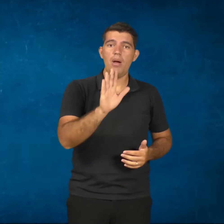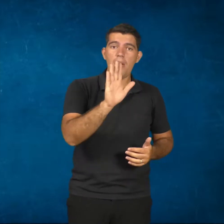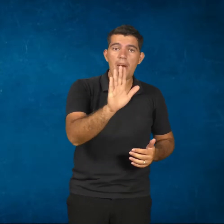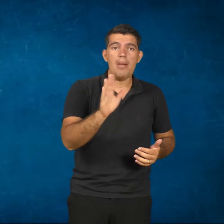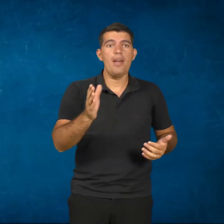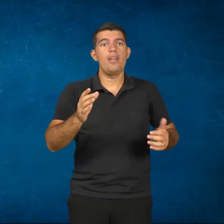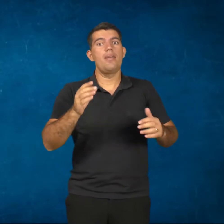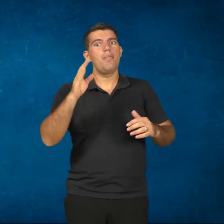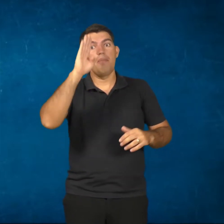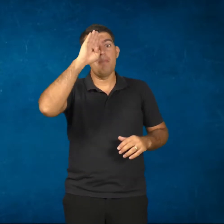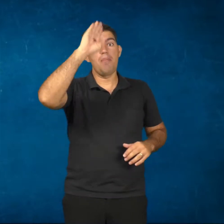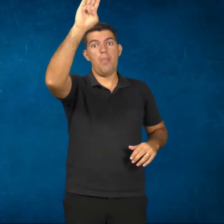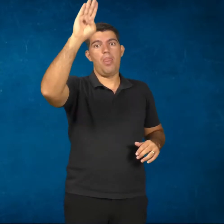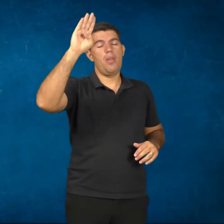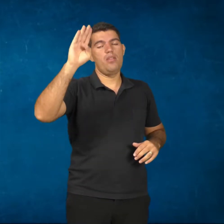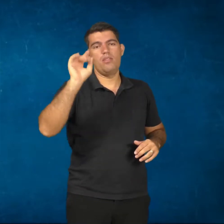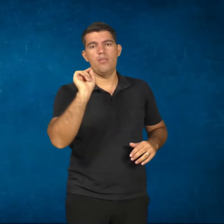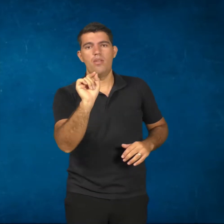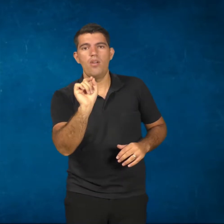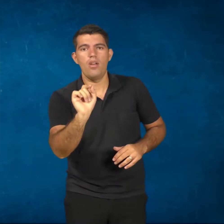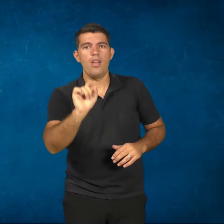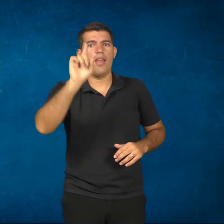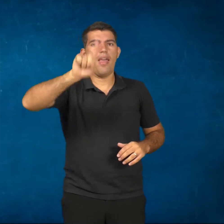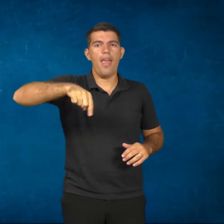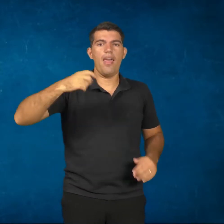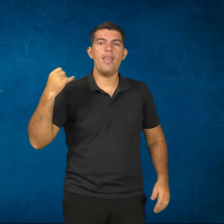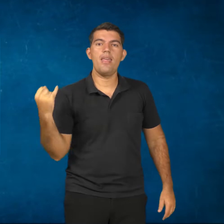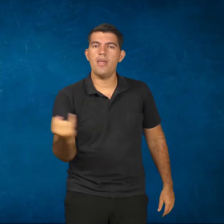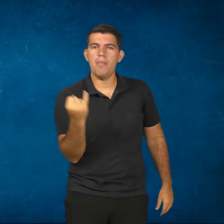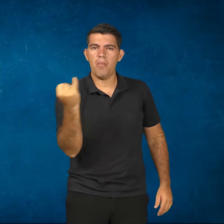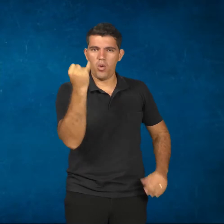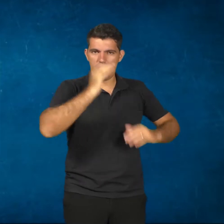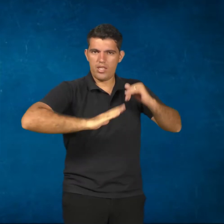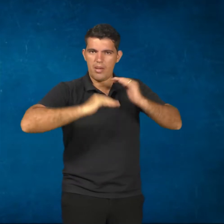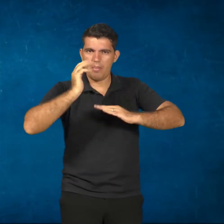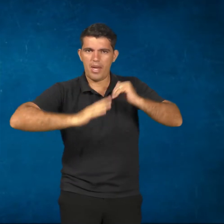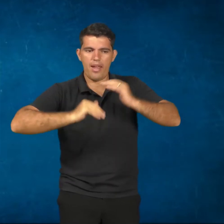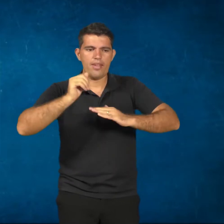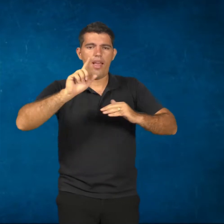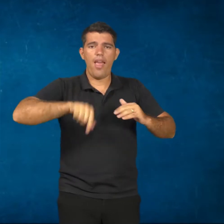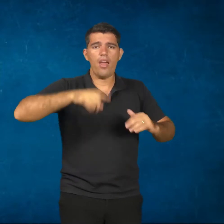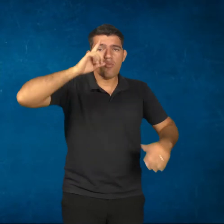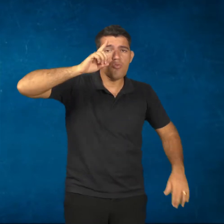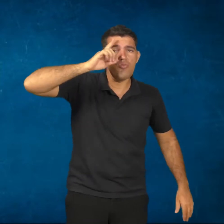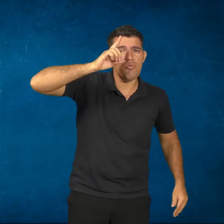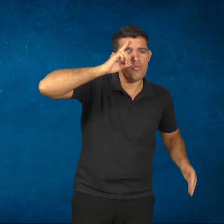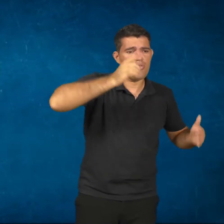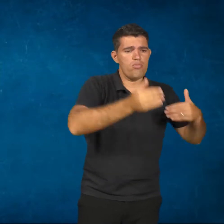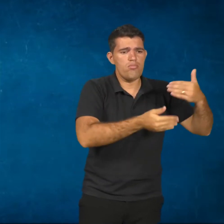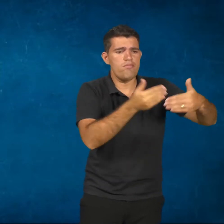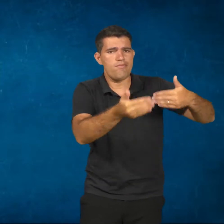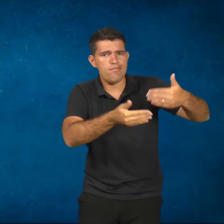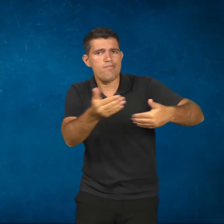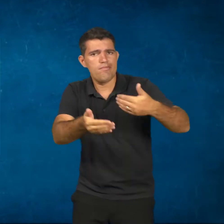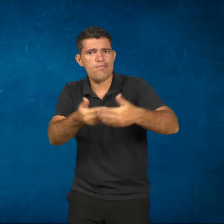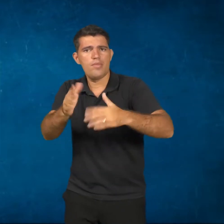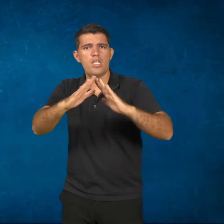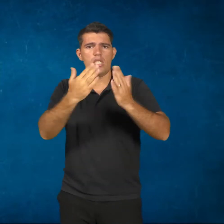e sobretudo porque um elemento importante dessa prática é a rotina, são as